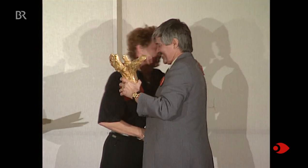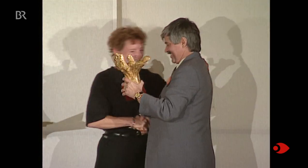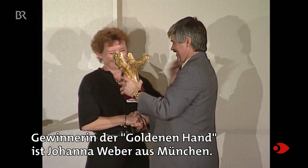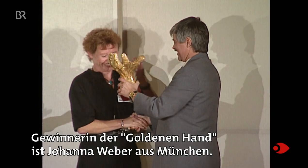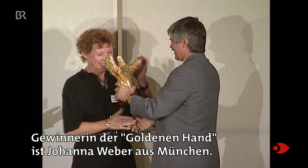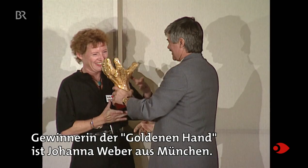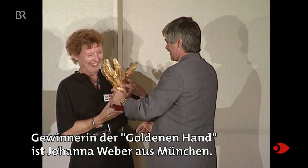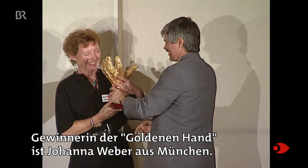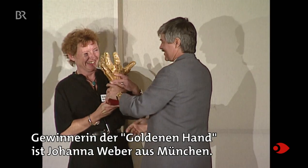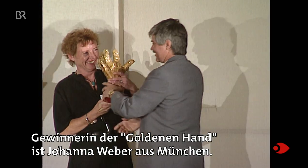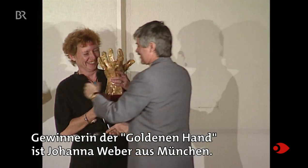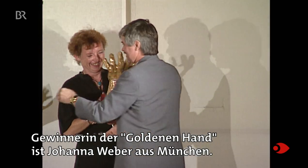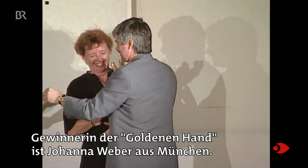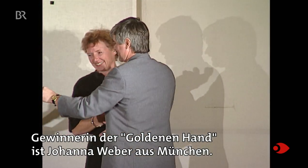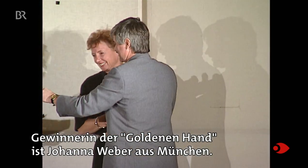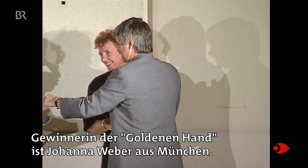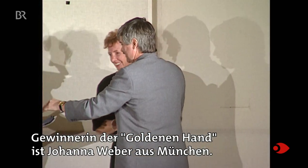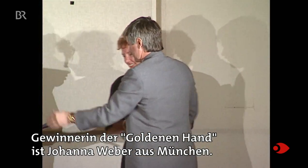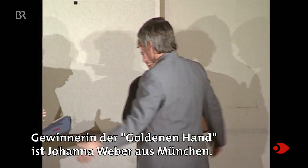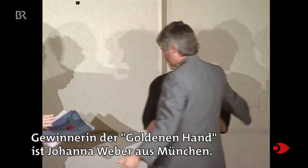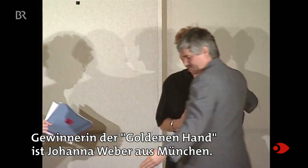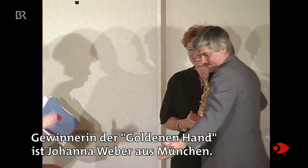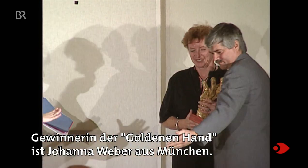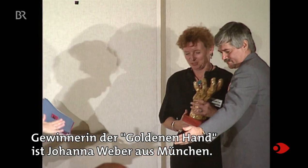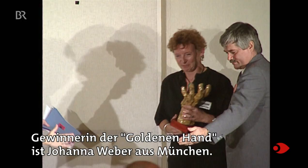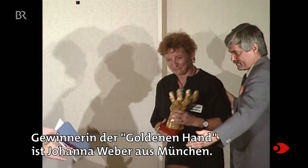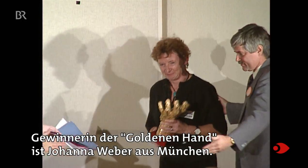Gewinnerin der goldenen Hand ist Johanna Weber aus München.